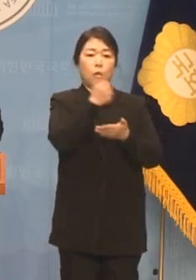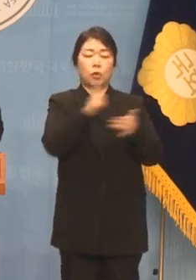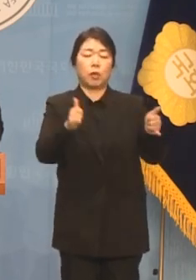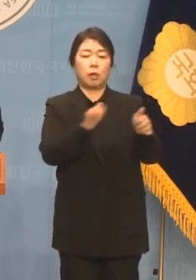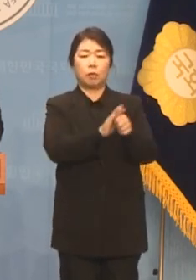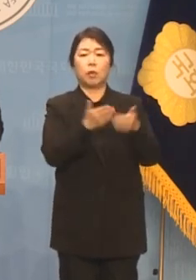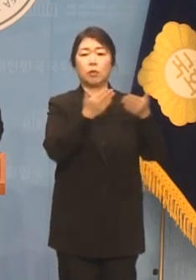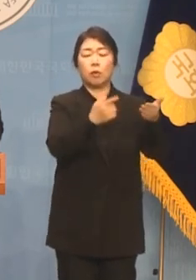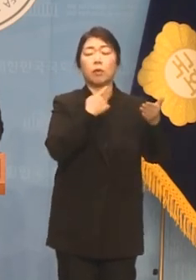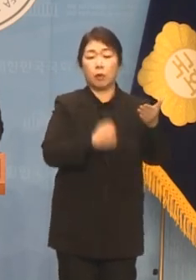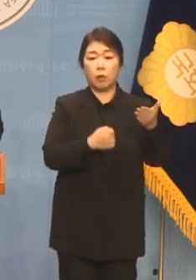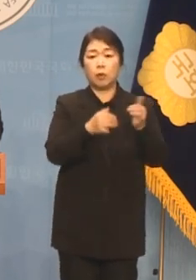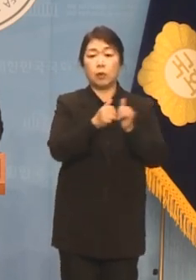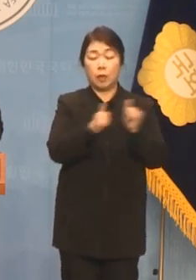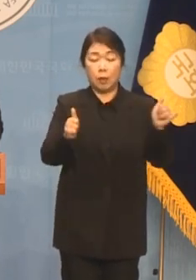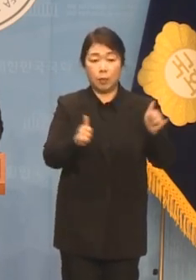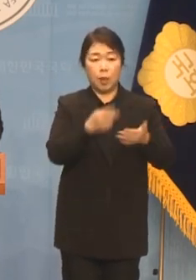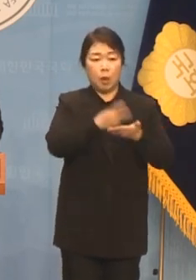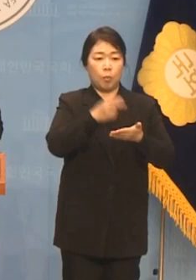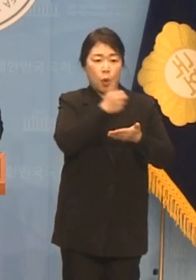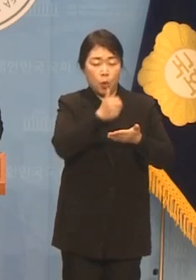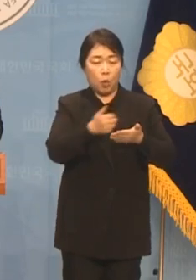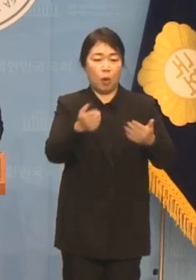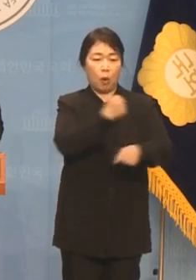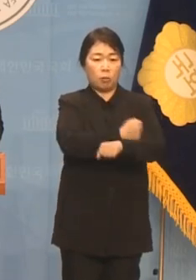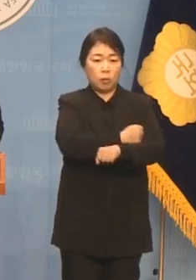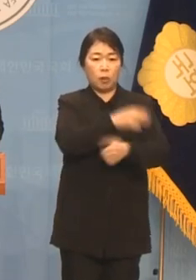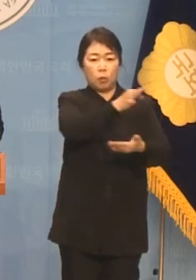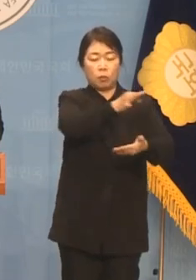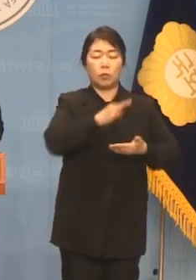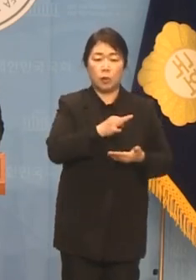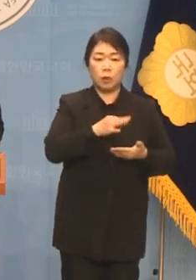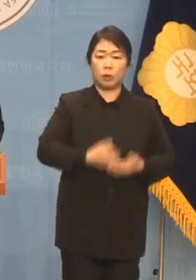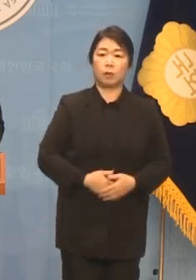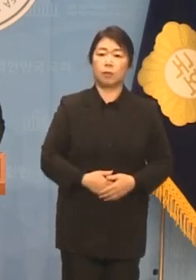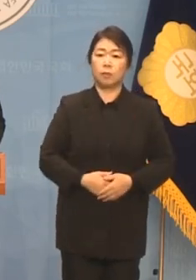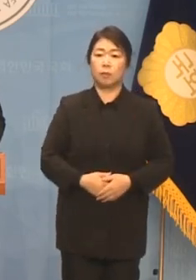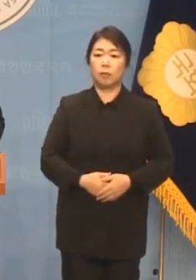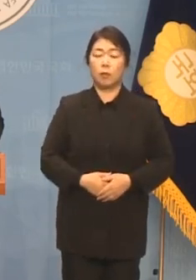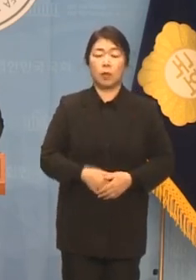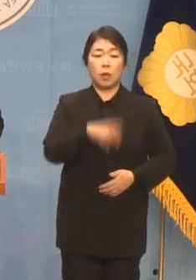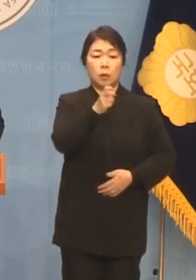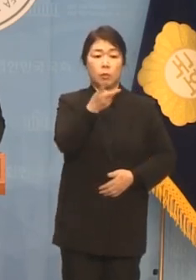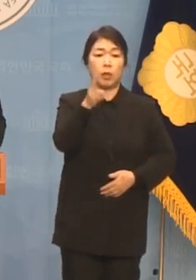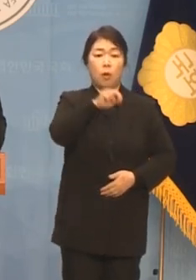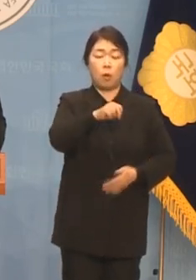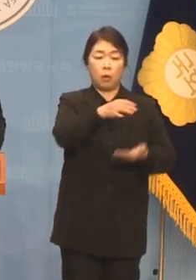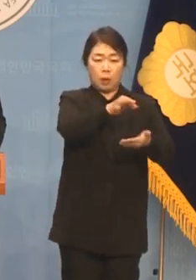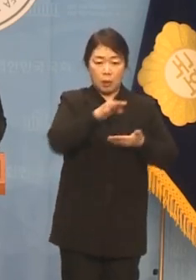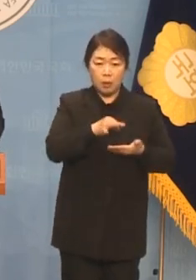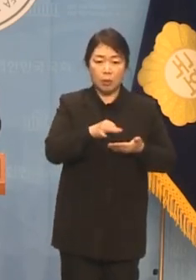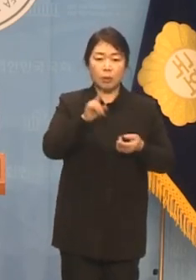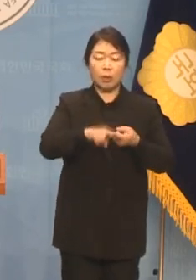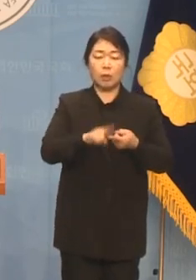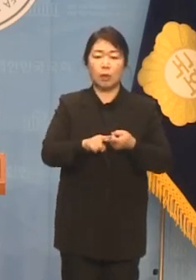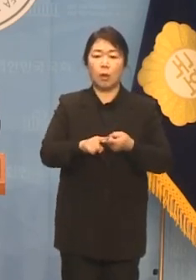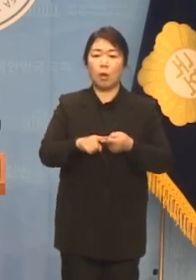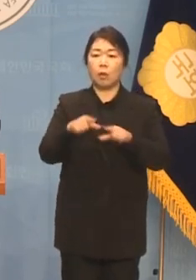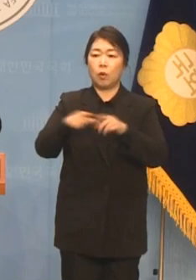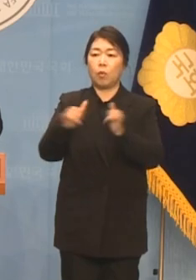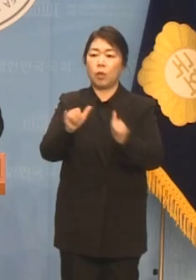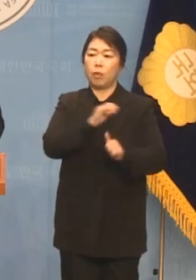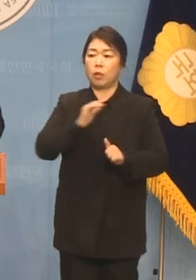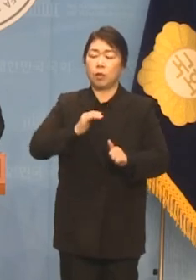가족의 정간 비이 22억원과 서민 배신에 대한 답을 내놓아야 할